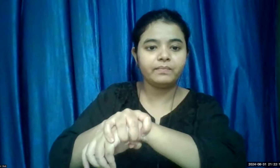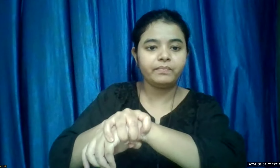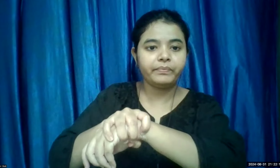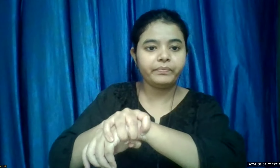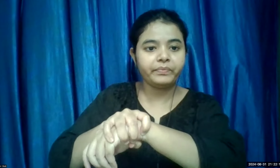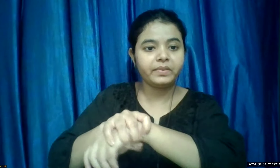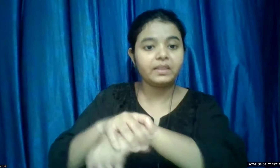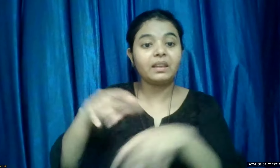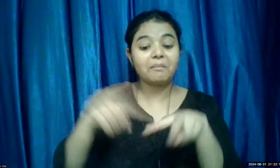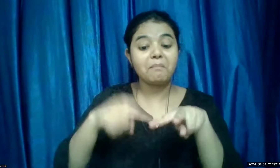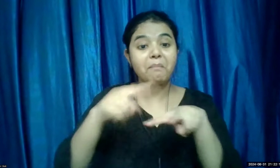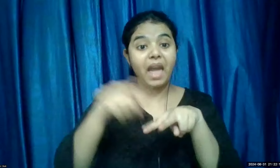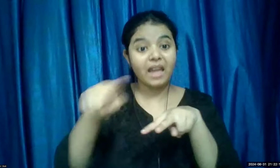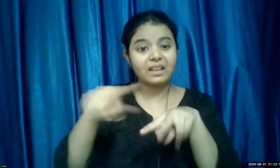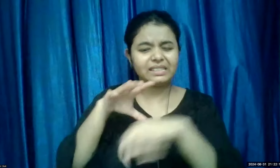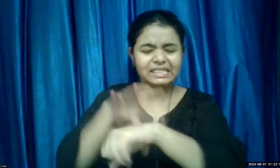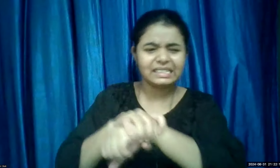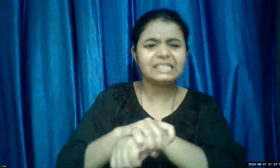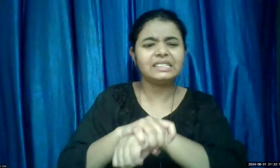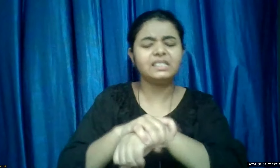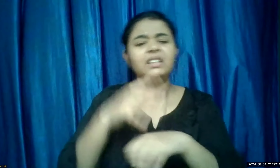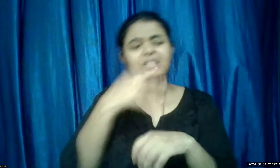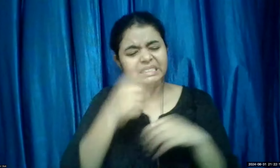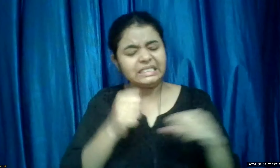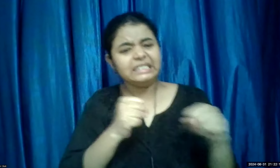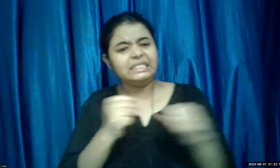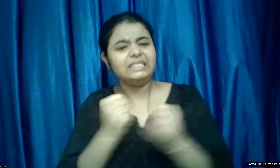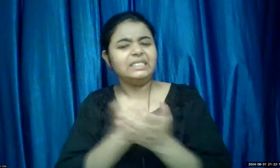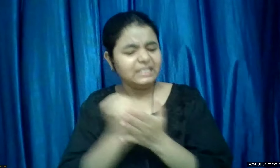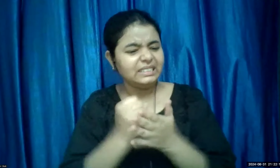पैर को। हाथी बहुत प्रयास करता रहा